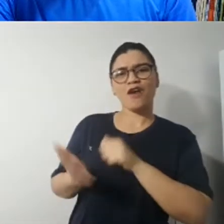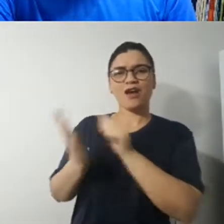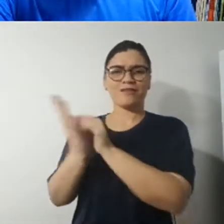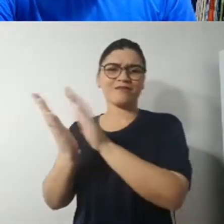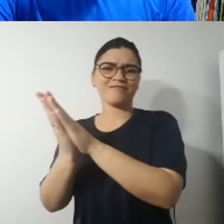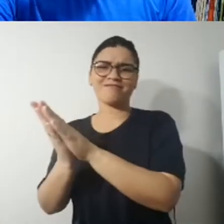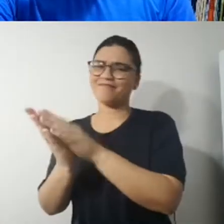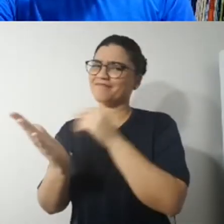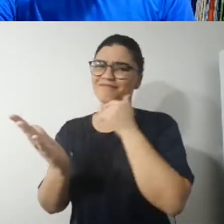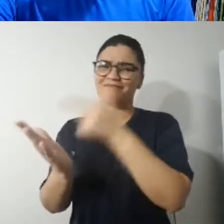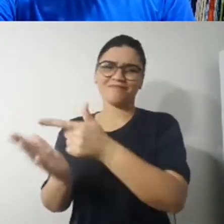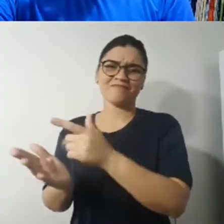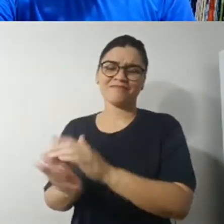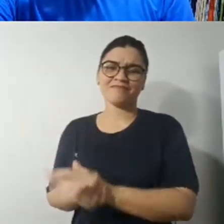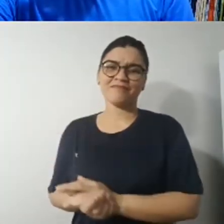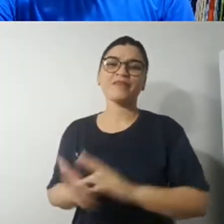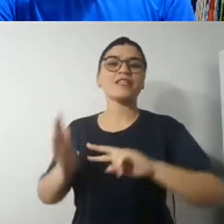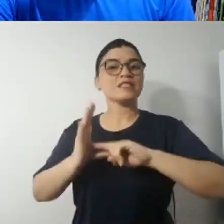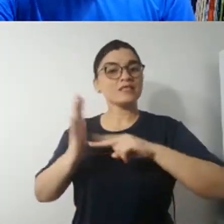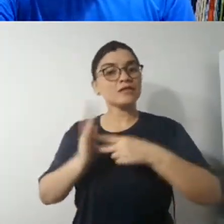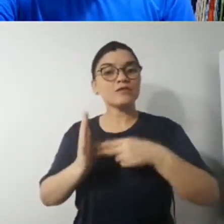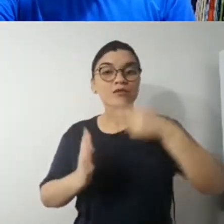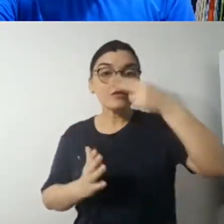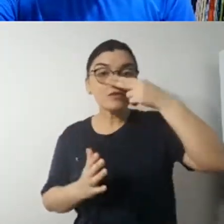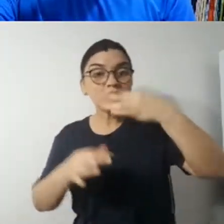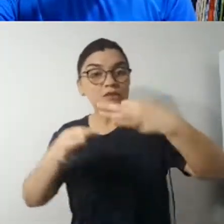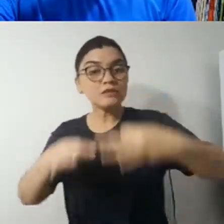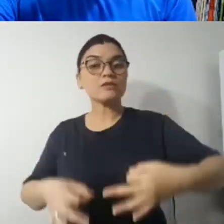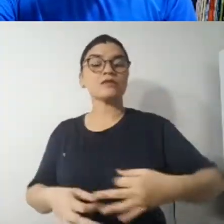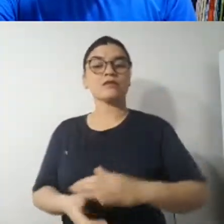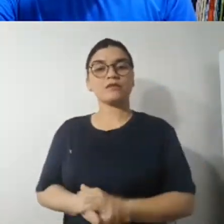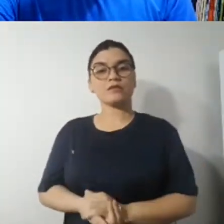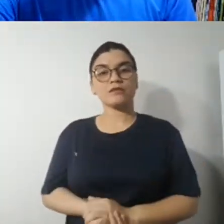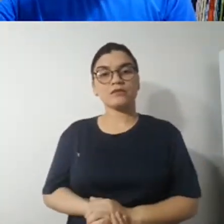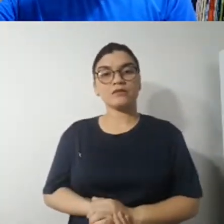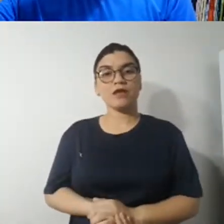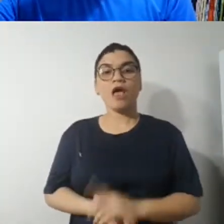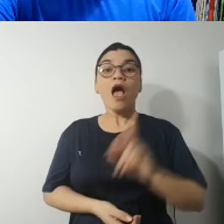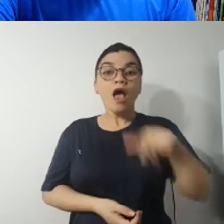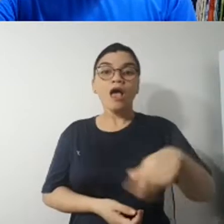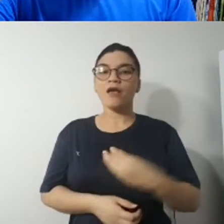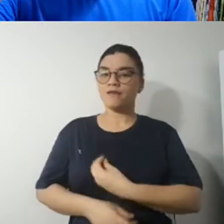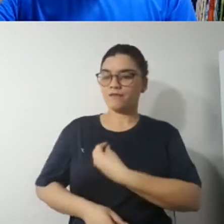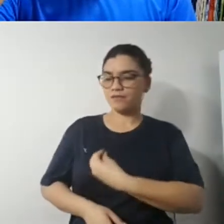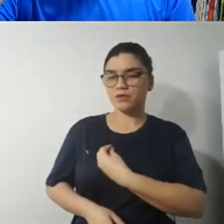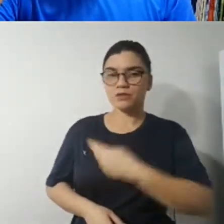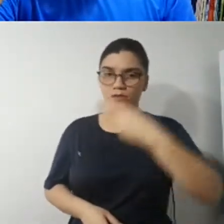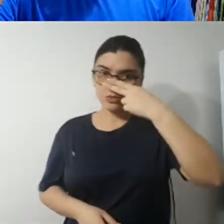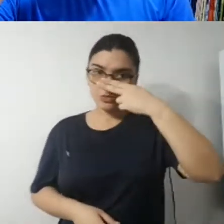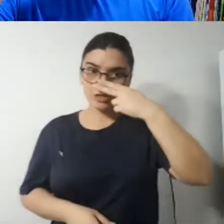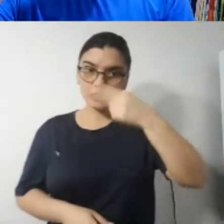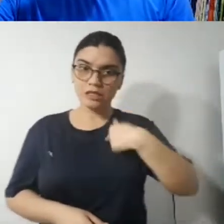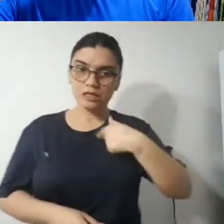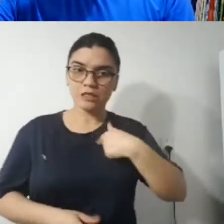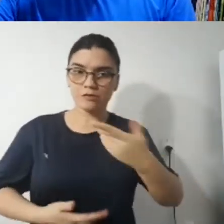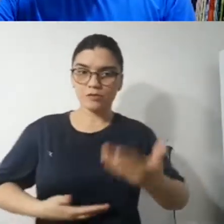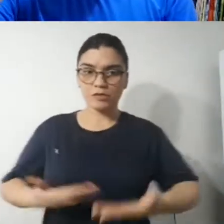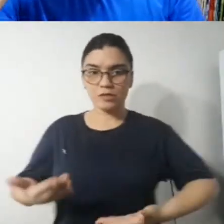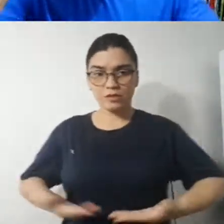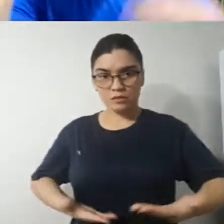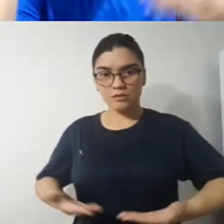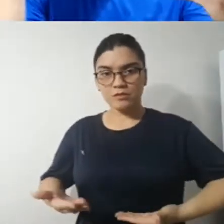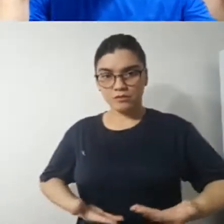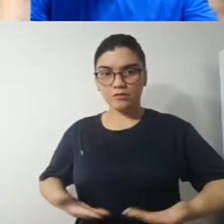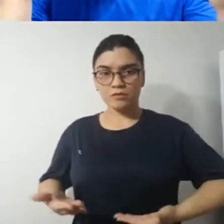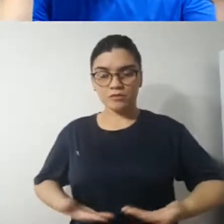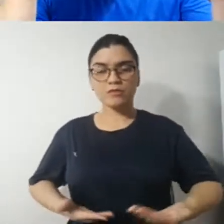real de uma vida cristã. De uma vida onde eu estou ali para servir ao Senhor. E eu